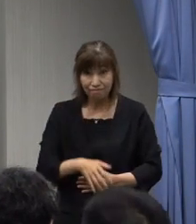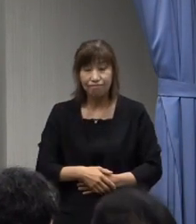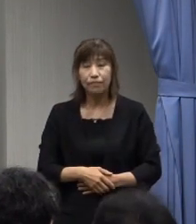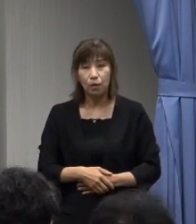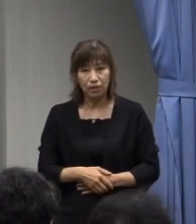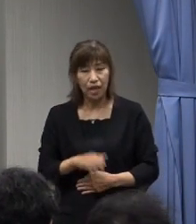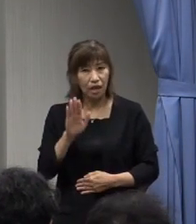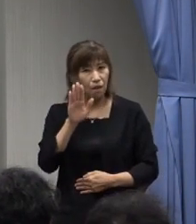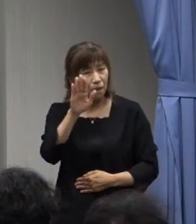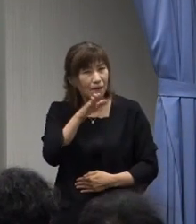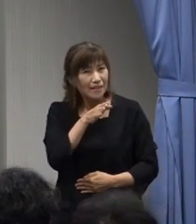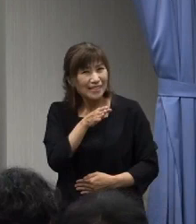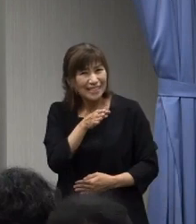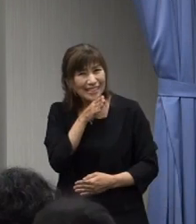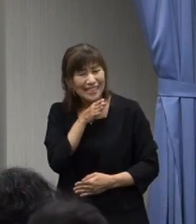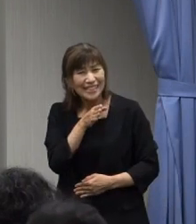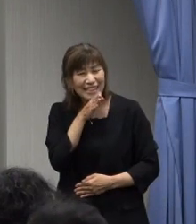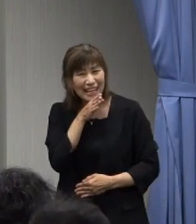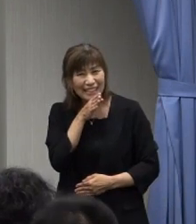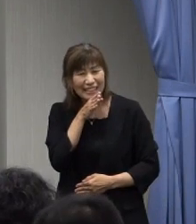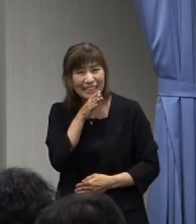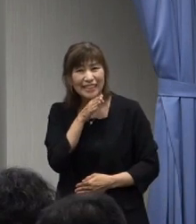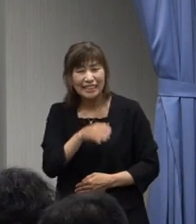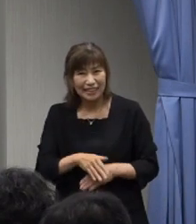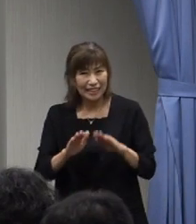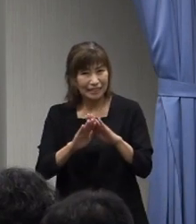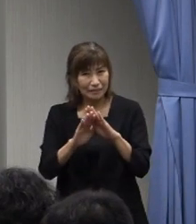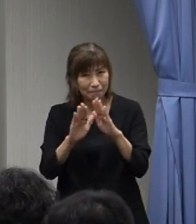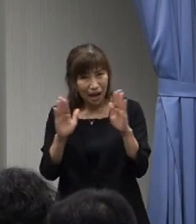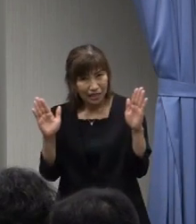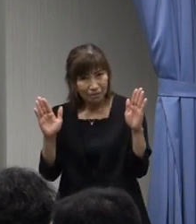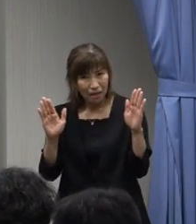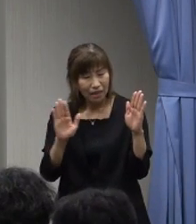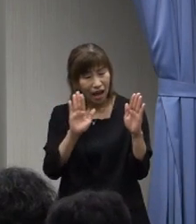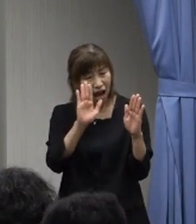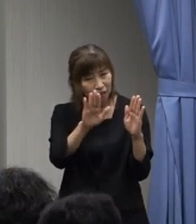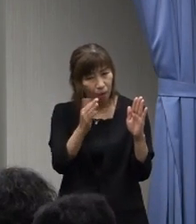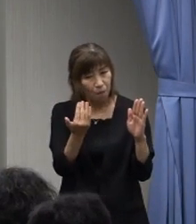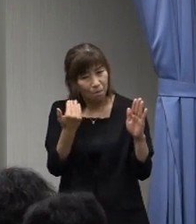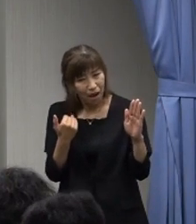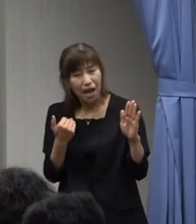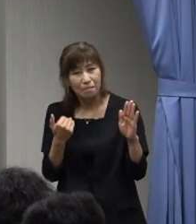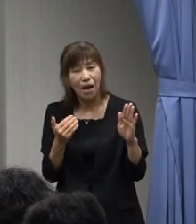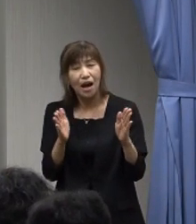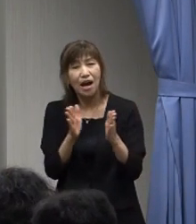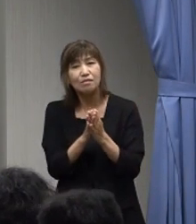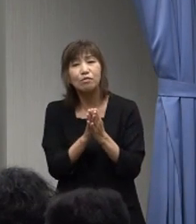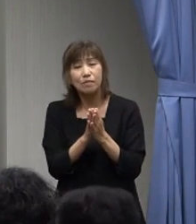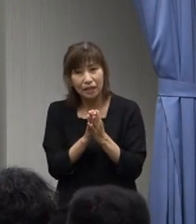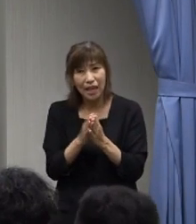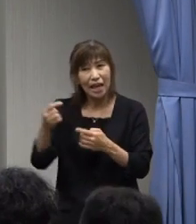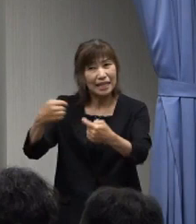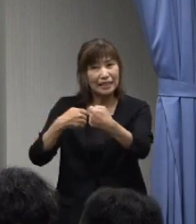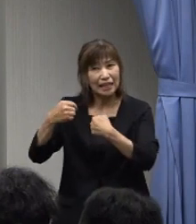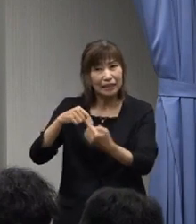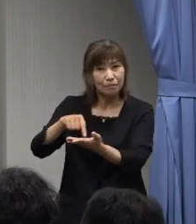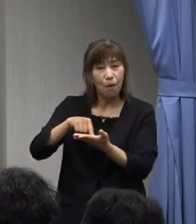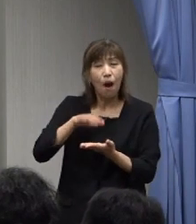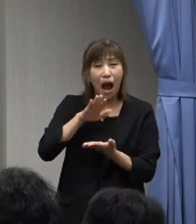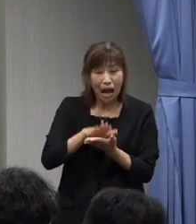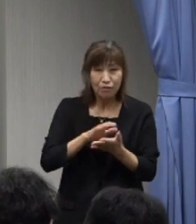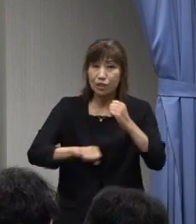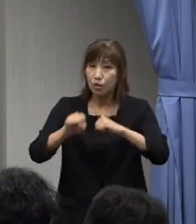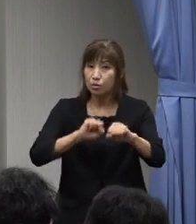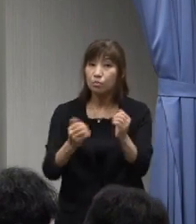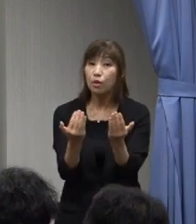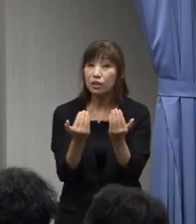後の、実際の改良も含めて、その後も含めて、ここは指摘もできるところですし、取り組んでいくべきだというふうに思います